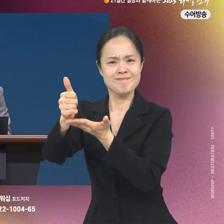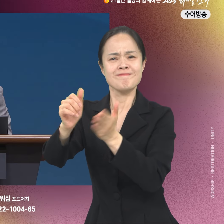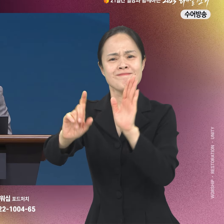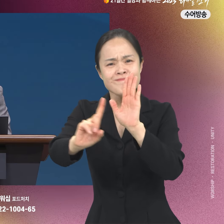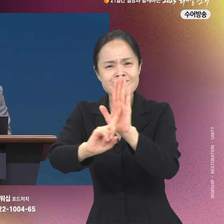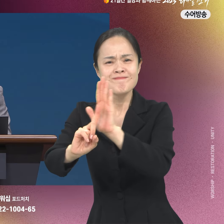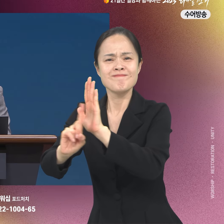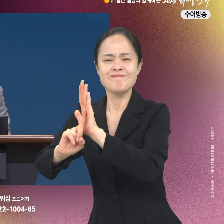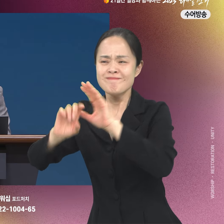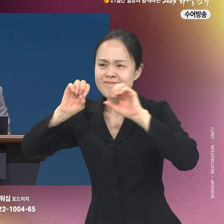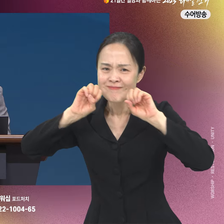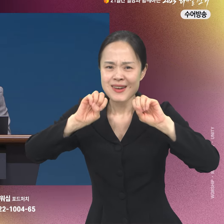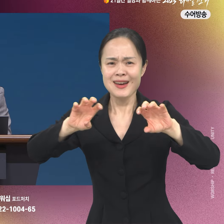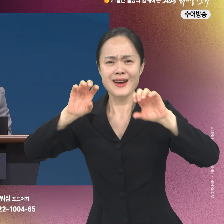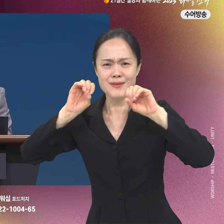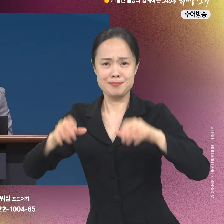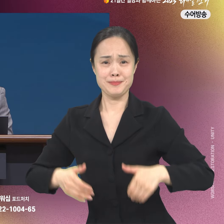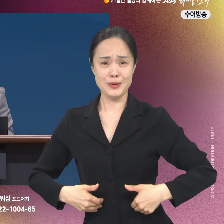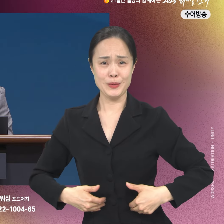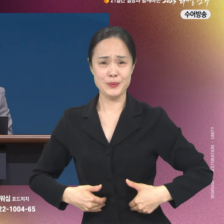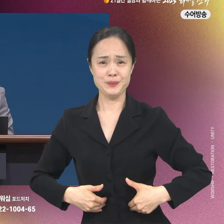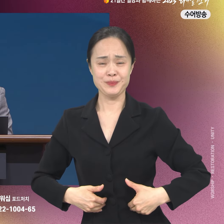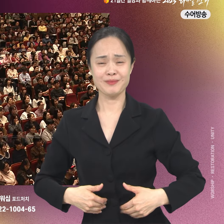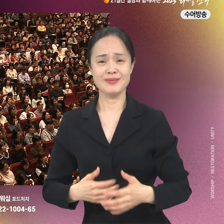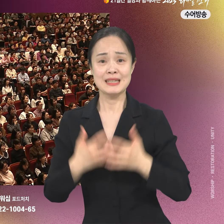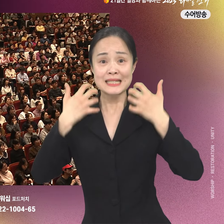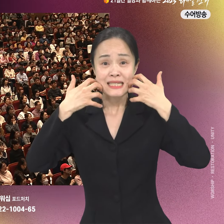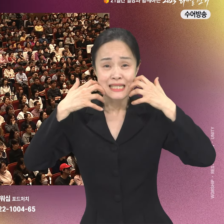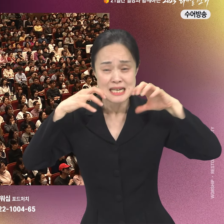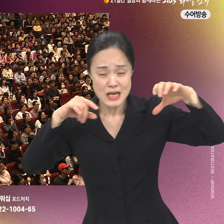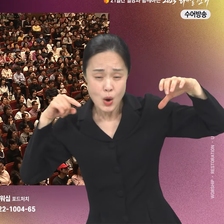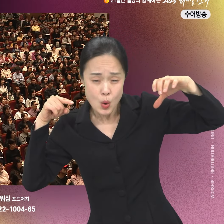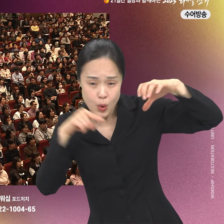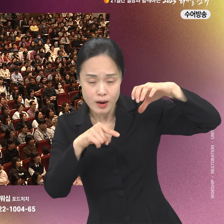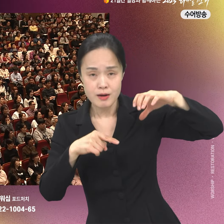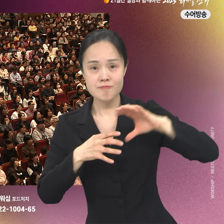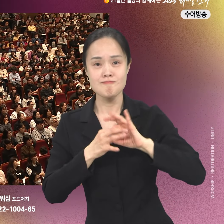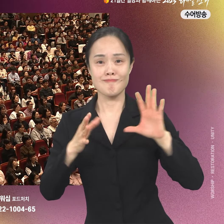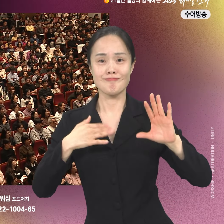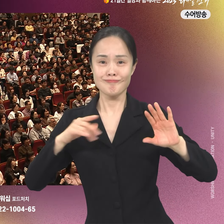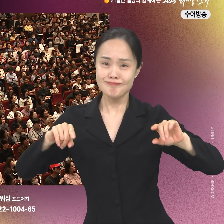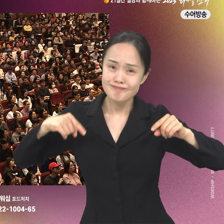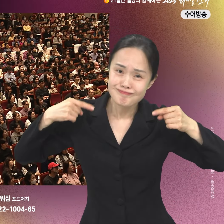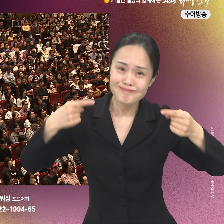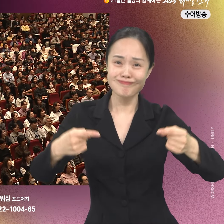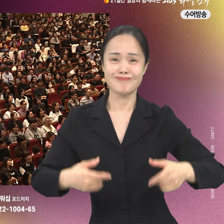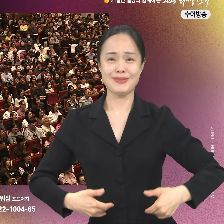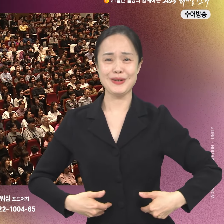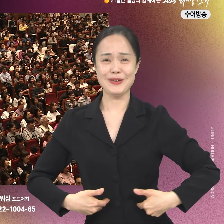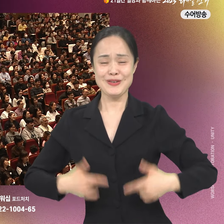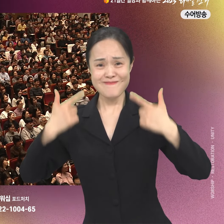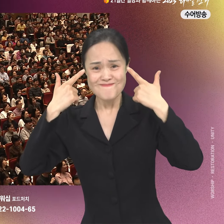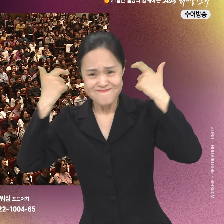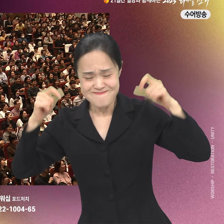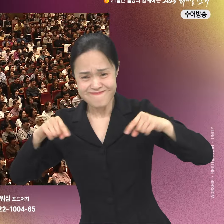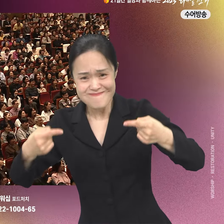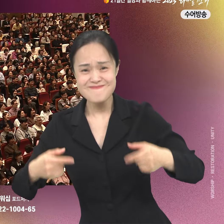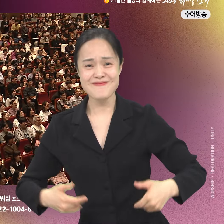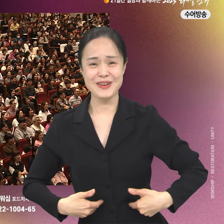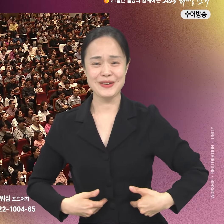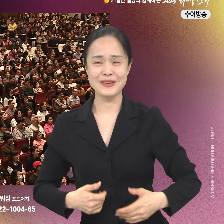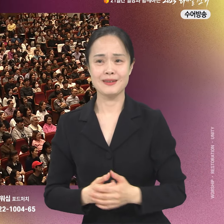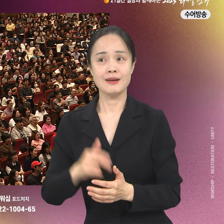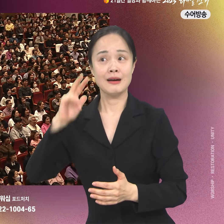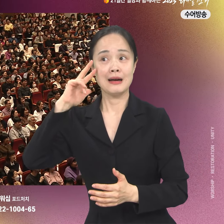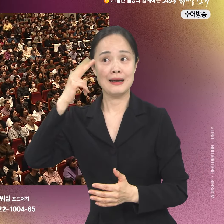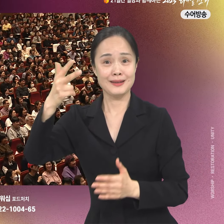않을까요? 제가 다음 주에 그 원불교에서 우리 영화를 상영합니다.